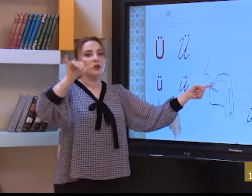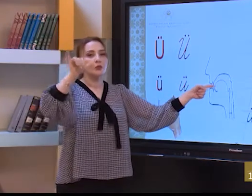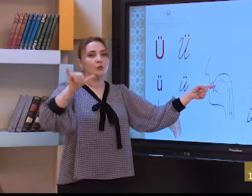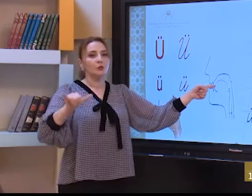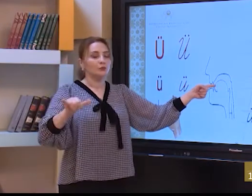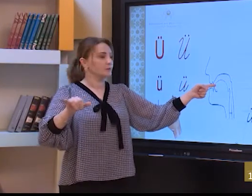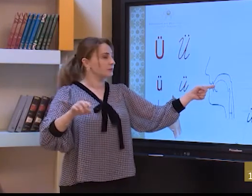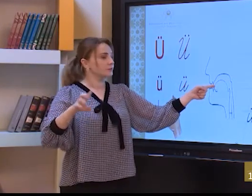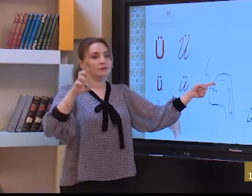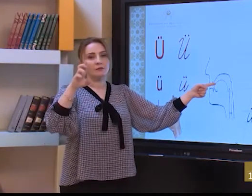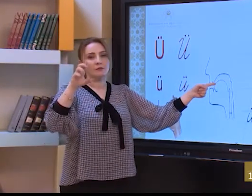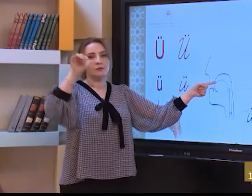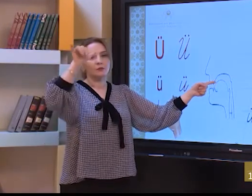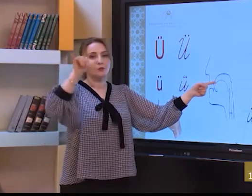lü, bü,